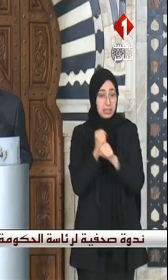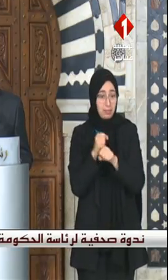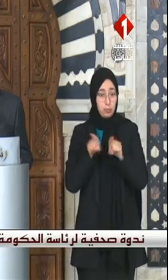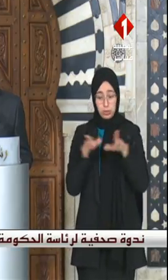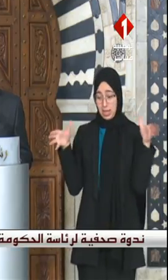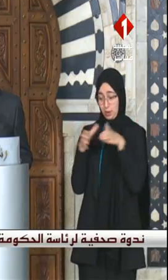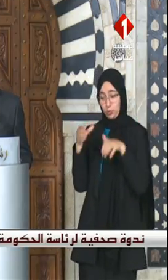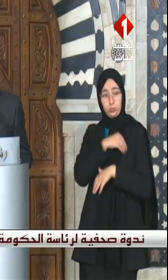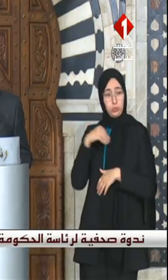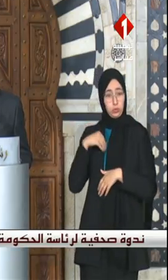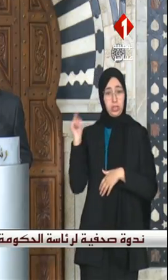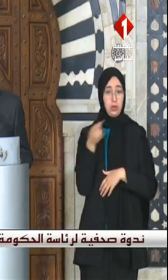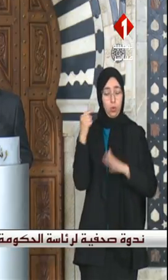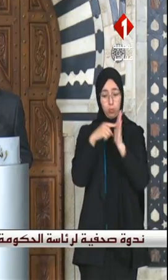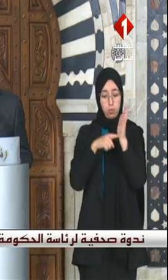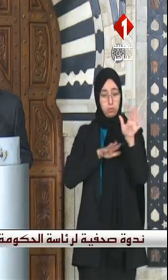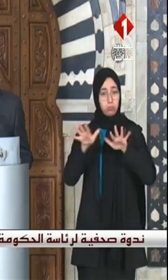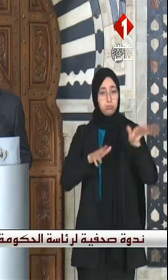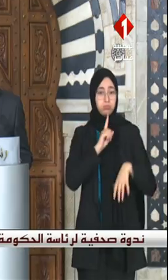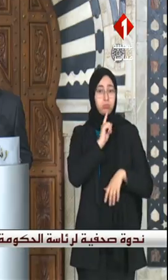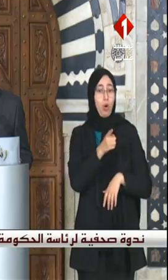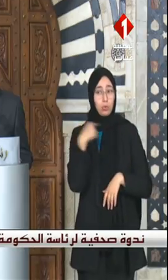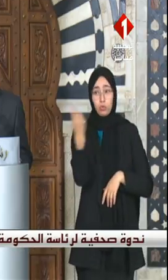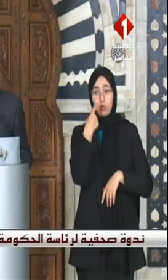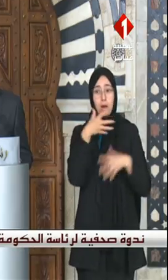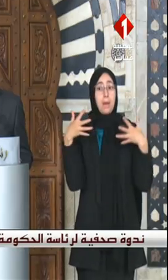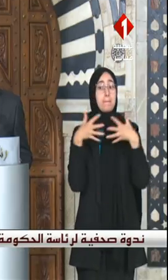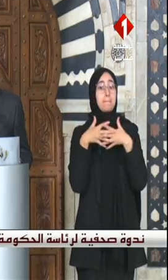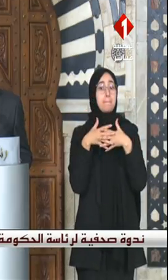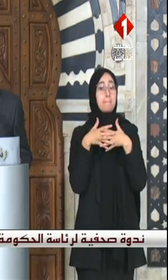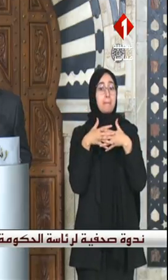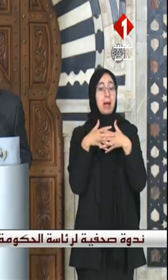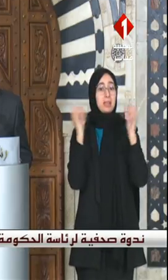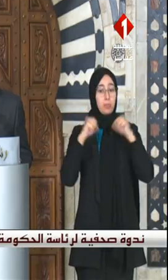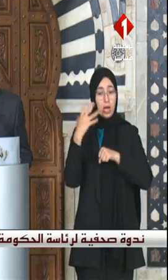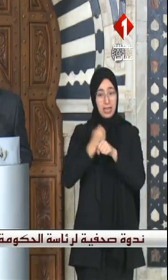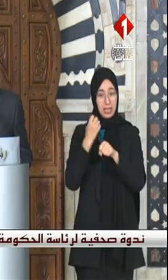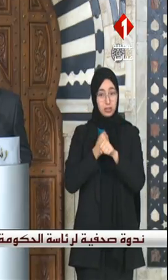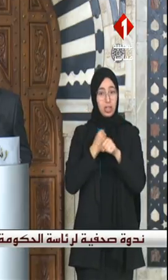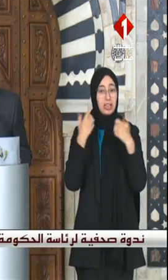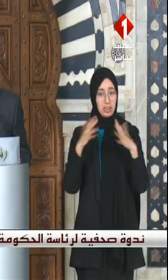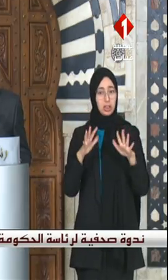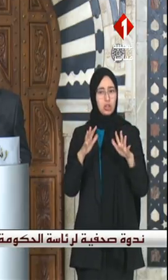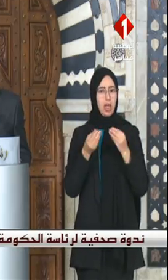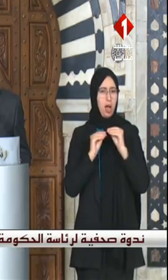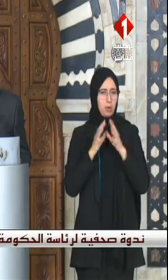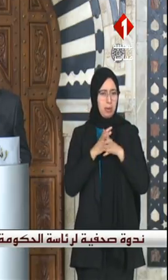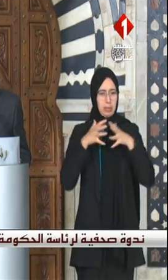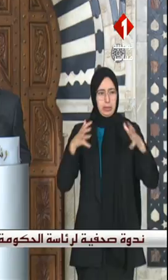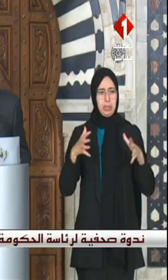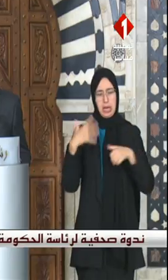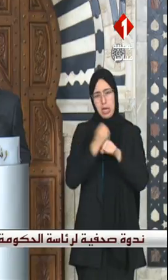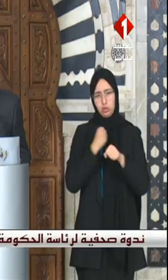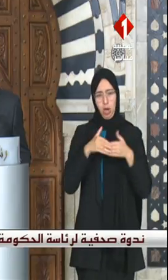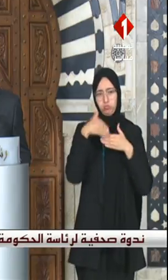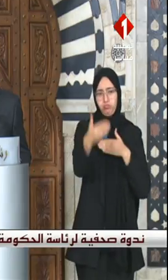تحدد الإجراءات الضرورية باش كلنا نتفاعلوا مع بعضنا وننجحوا في تجاوز هذه الجائحة بإذن الله بأقل